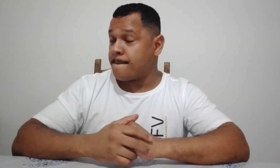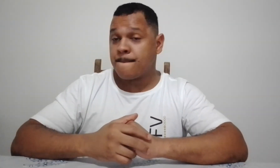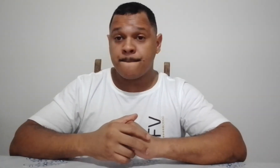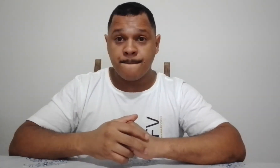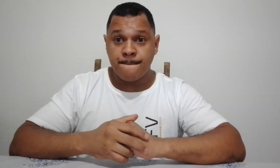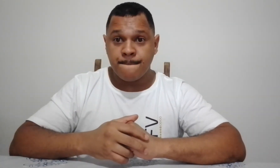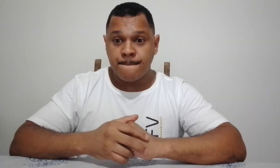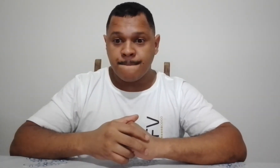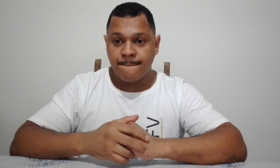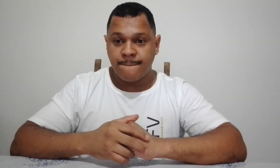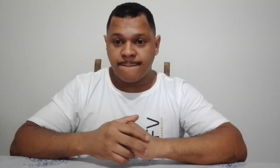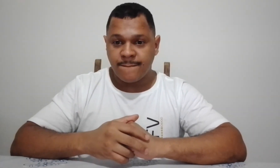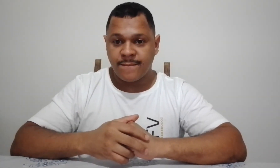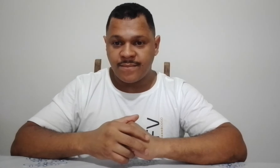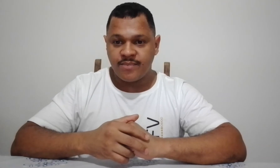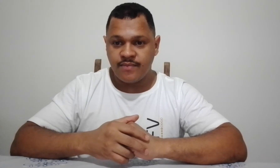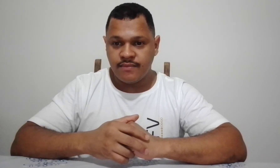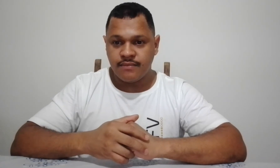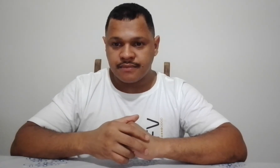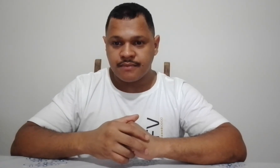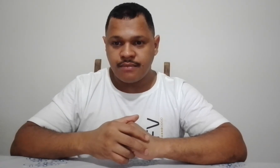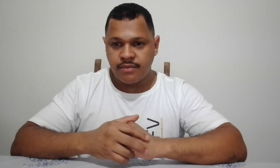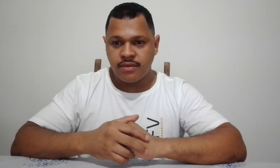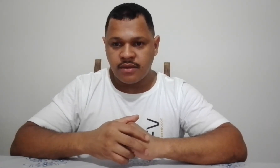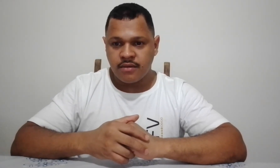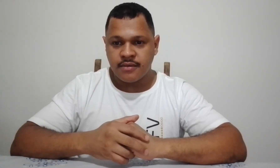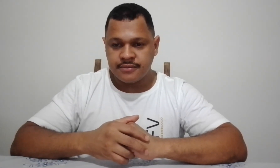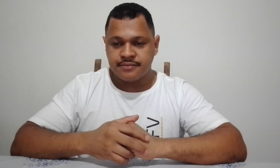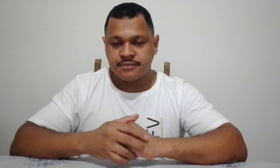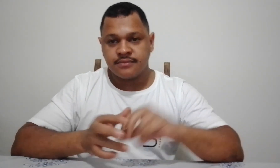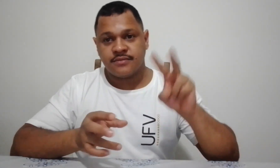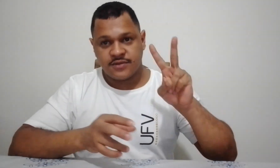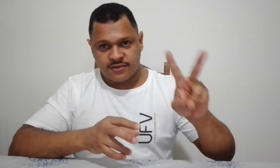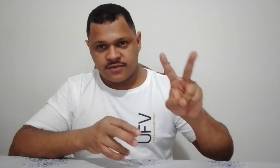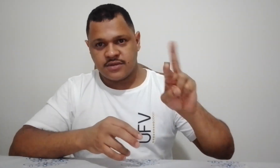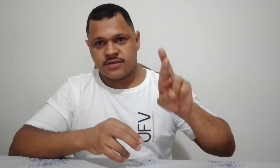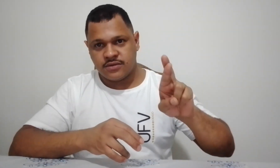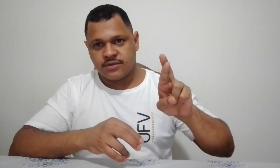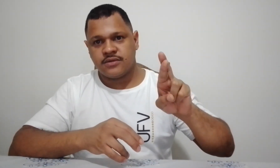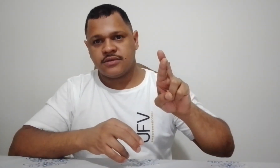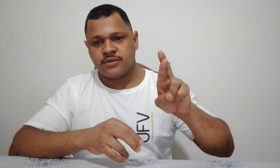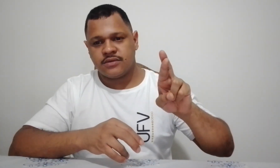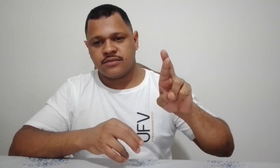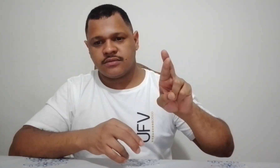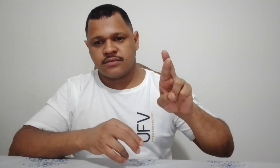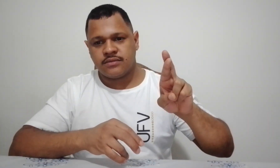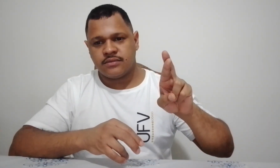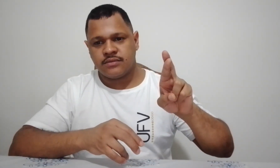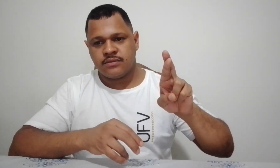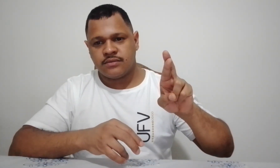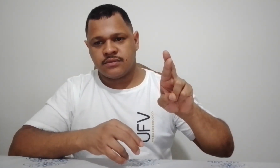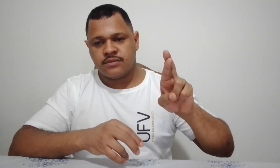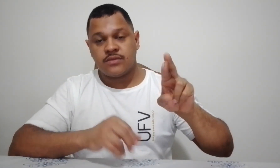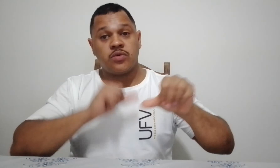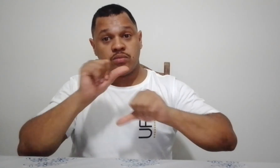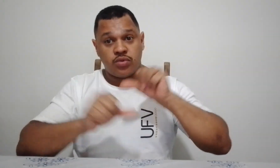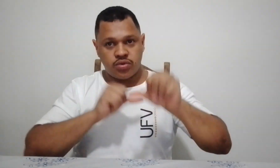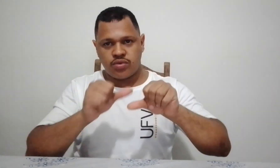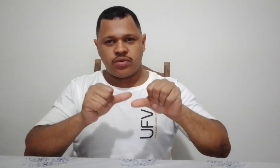tem um indutor, aquela extensão era V igual a L DI dt. Agora virou V igual a